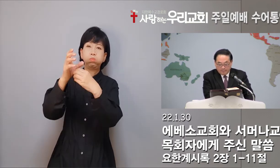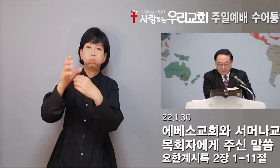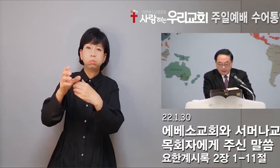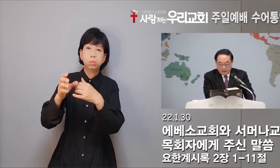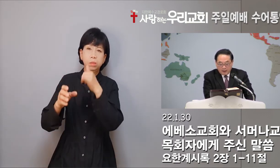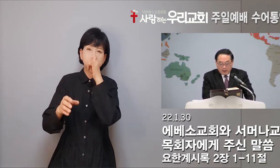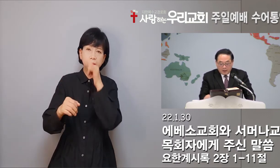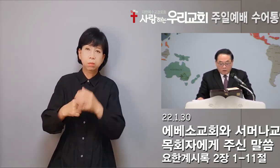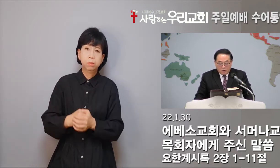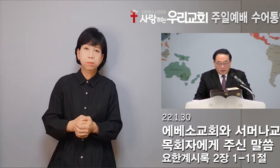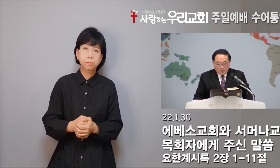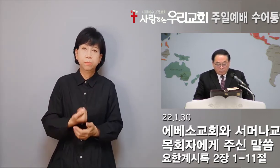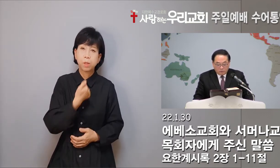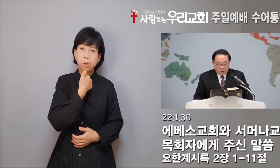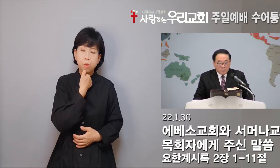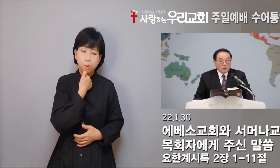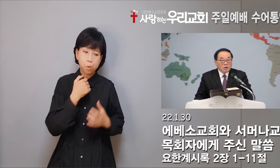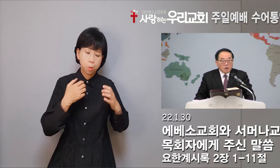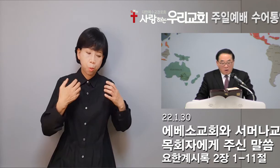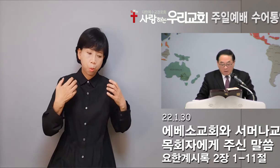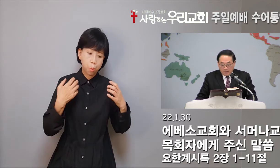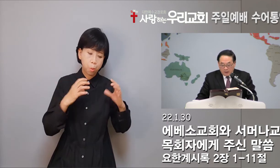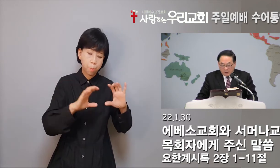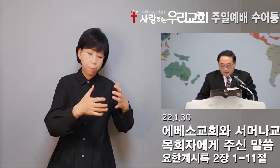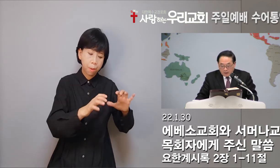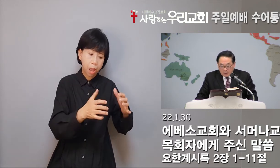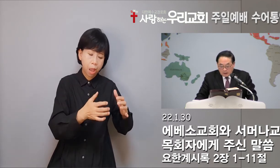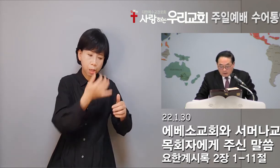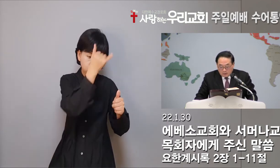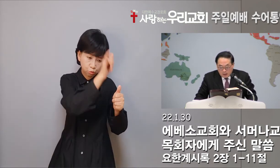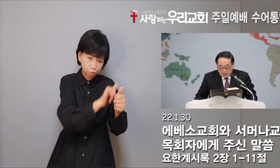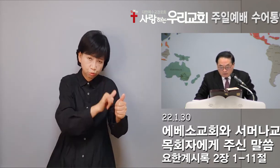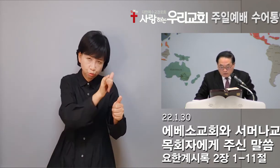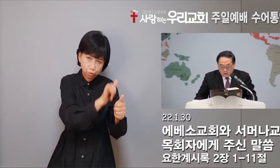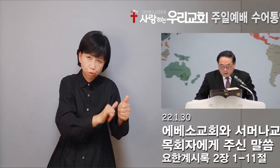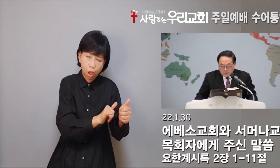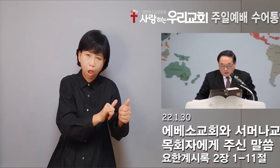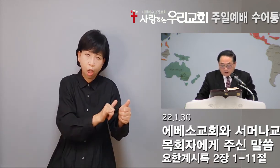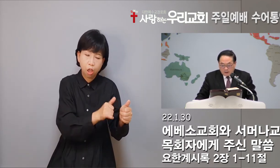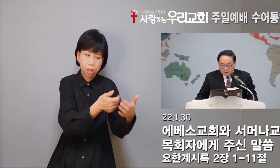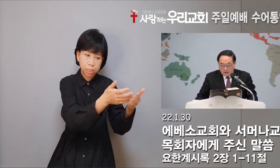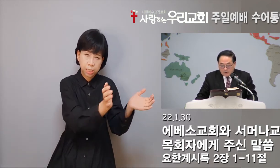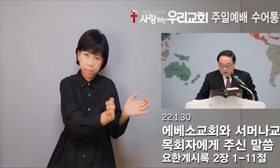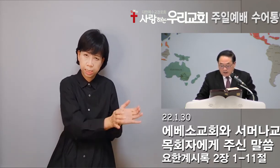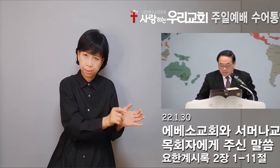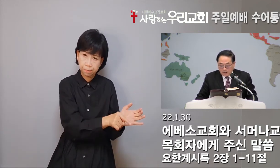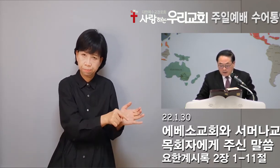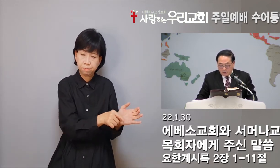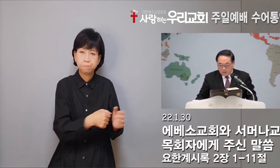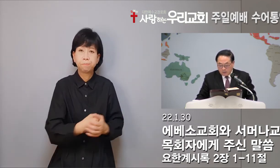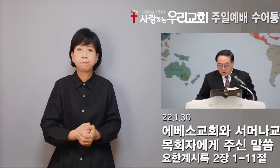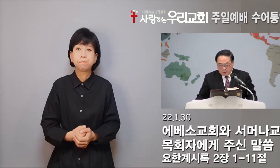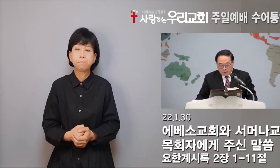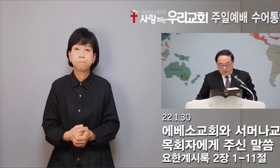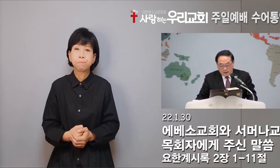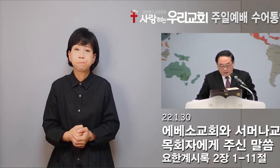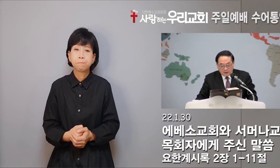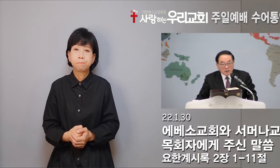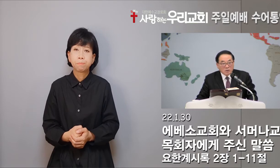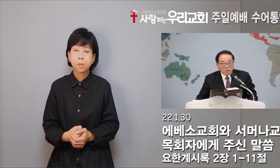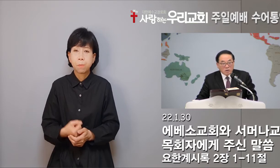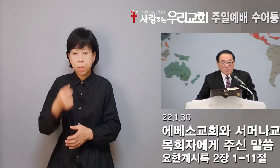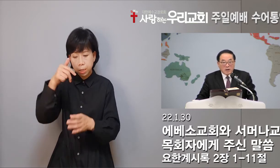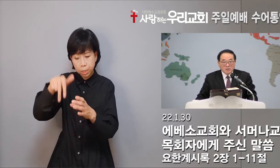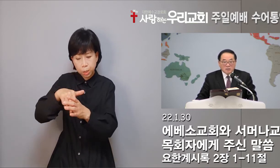것입니다. 하나는 로마에 충성하며 황제 숭배를 지지했던 이방인 집단이고, 다른